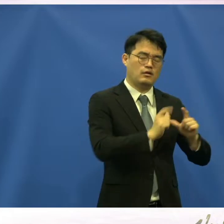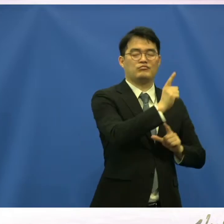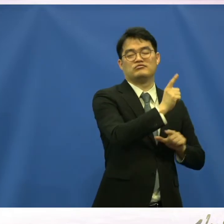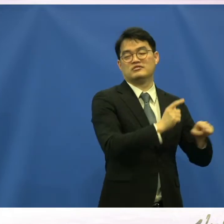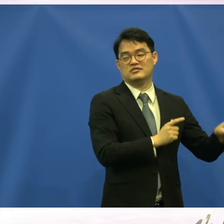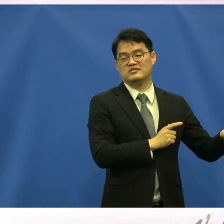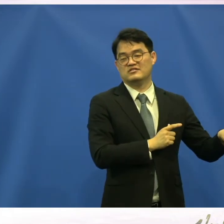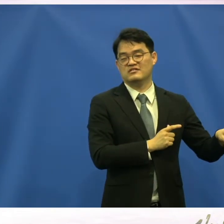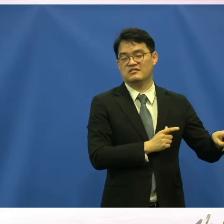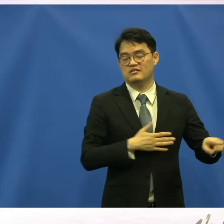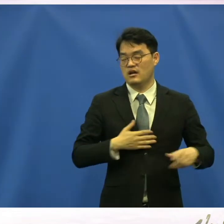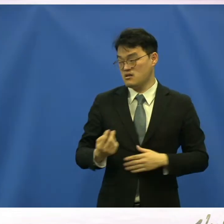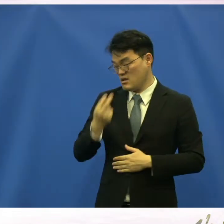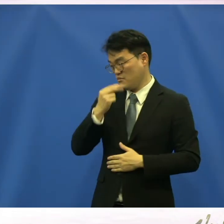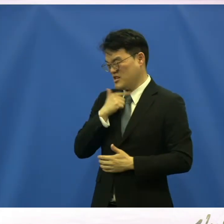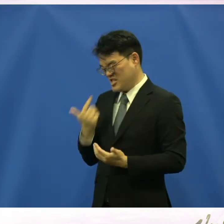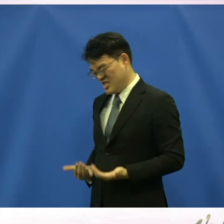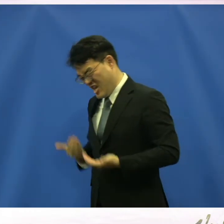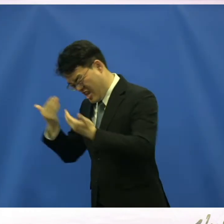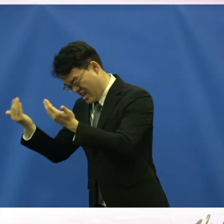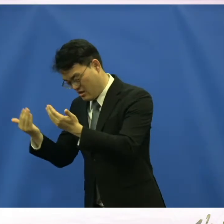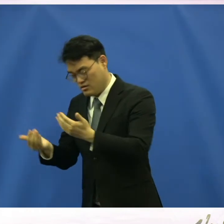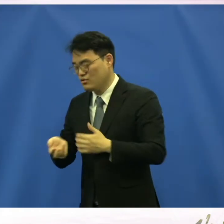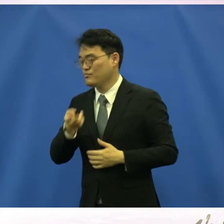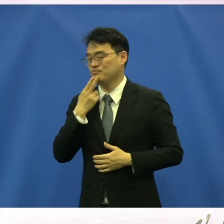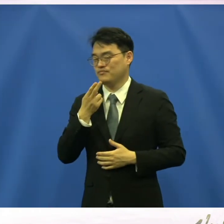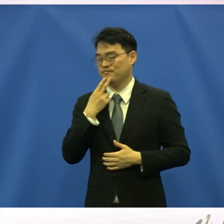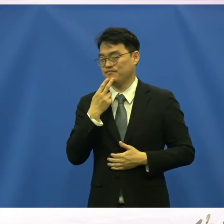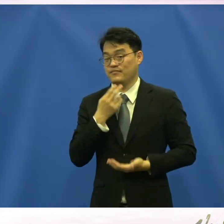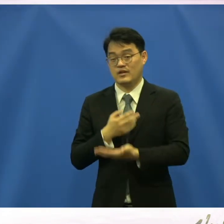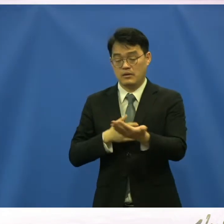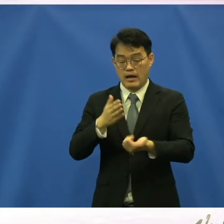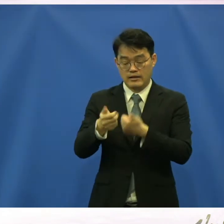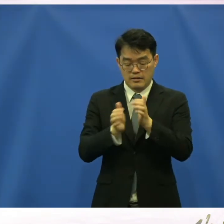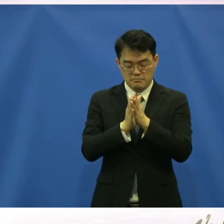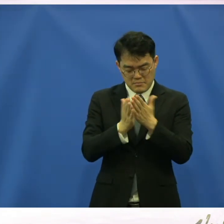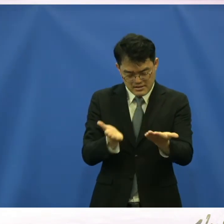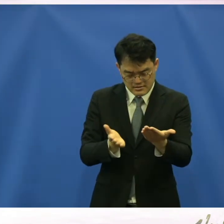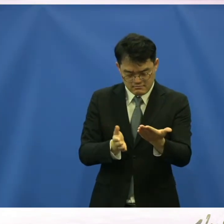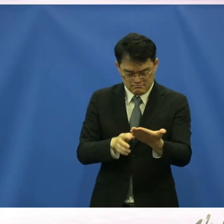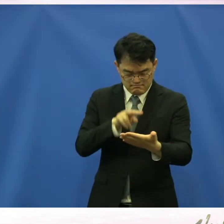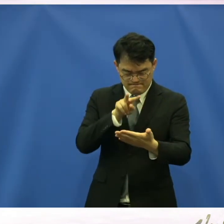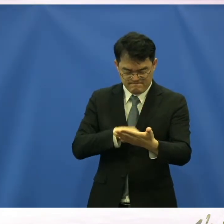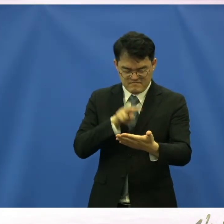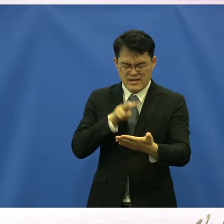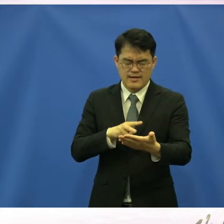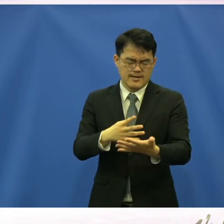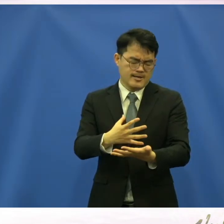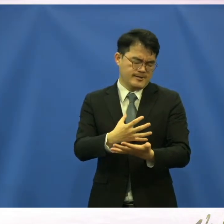여러분 누가 복된 사람입니까? 말씀이 눈에 들어오는 사람이에요. 사람들은 다 눈이 어두워.